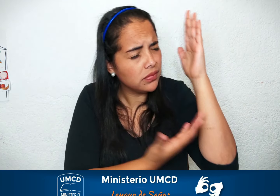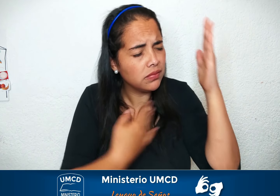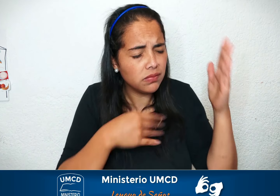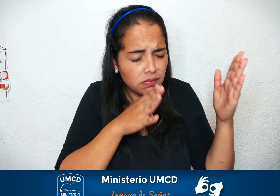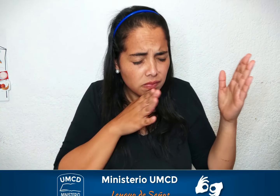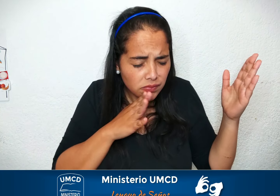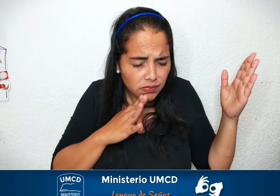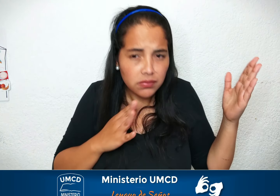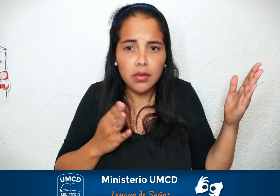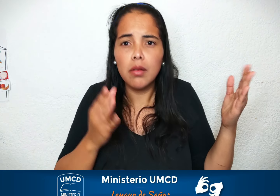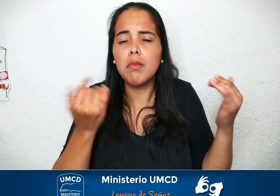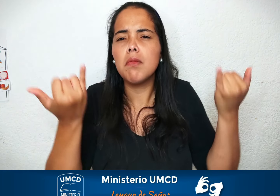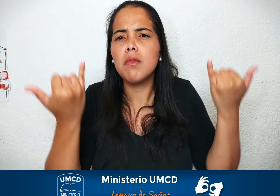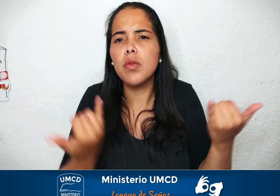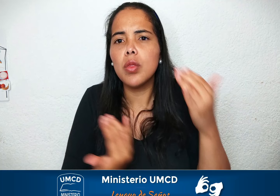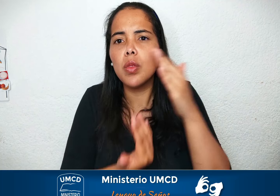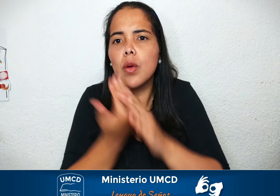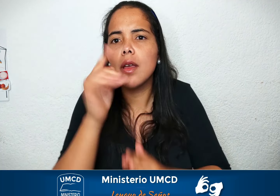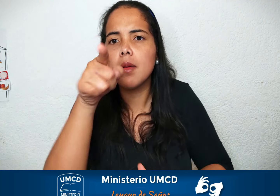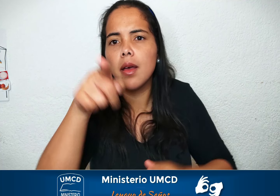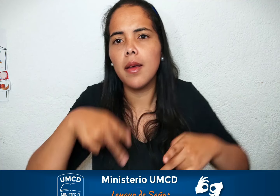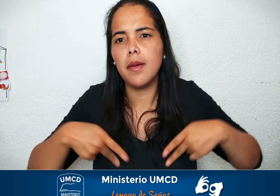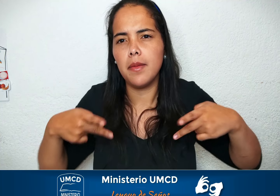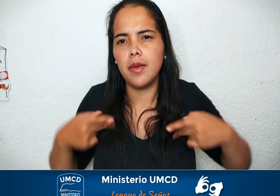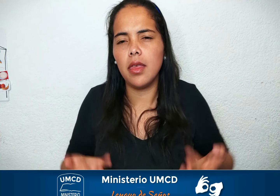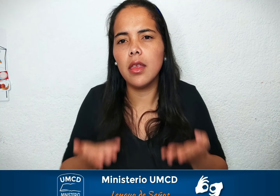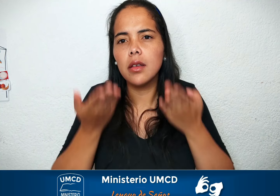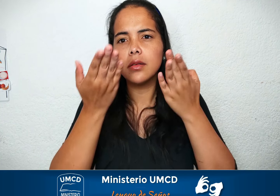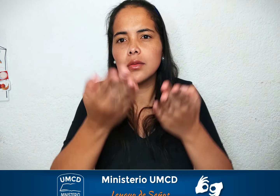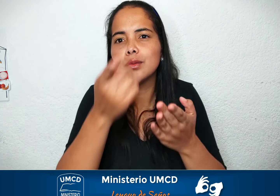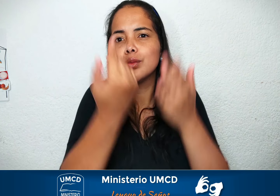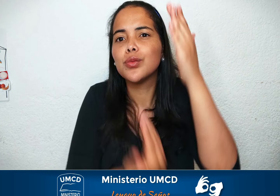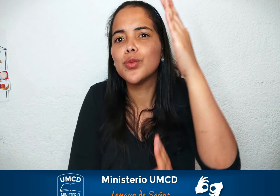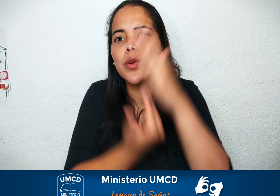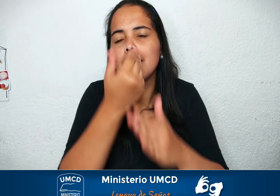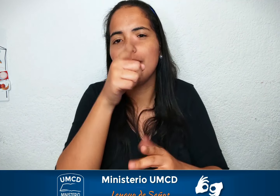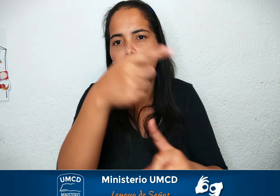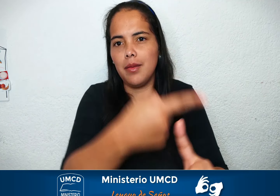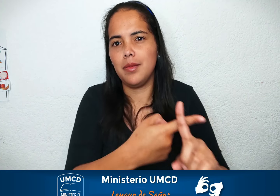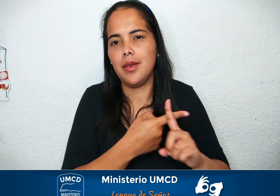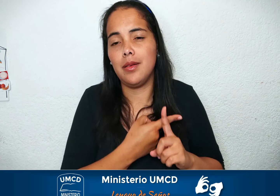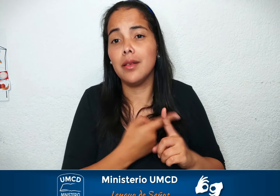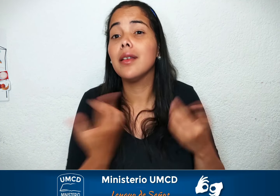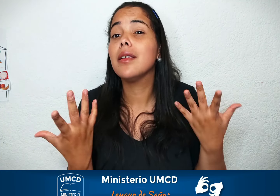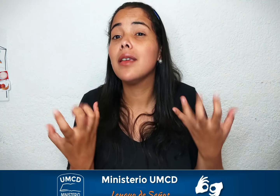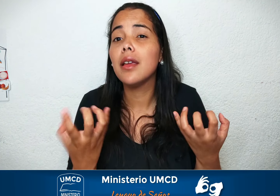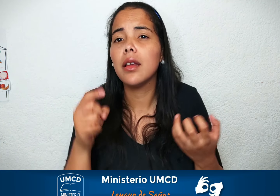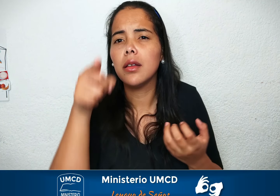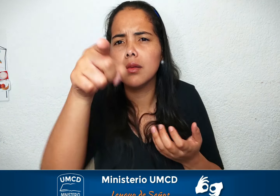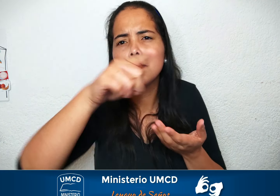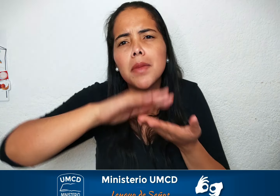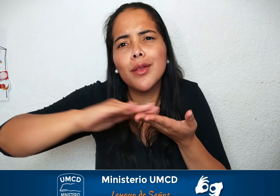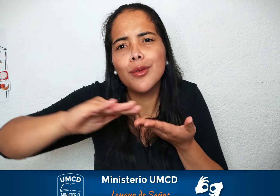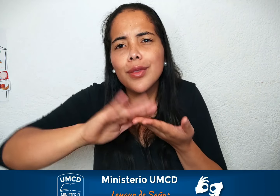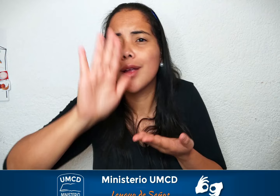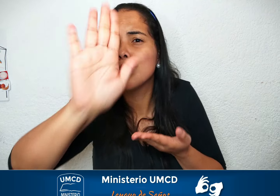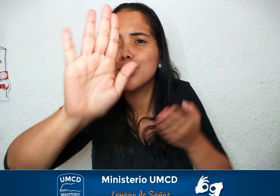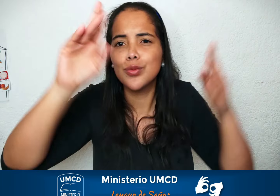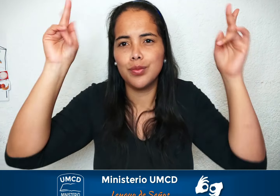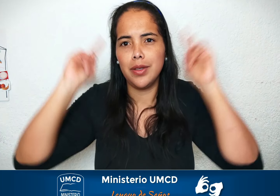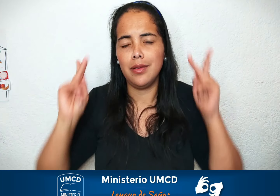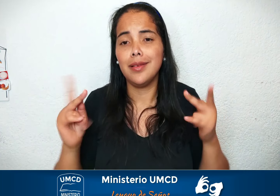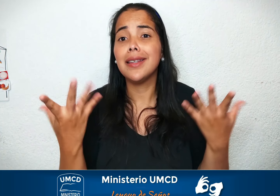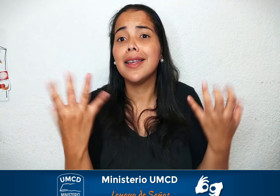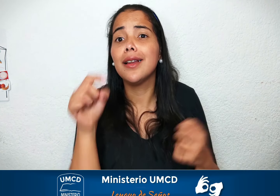usted pueda, a través de este mensaje, poner su esperanza en Él. Él quiere perdonar sus pecados.